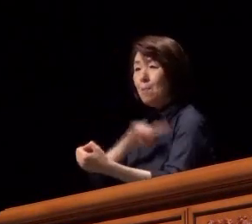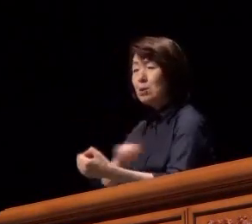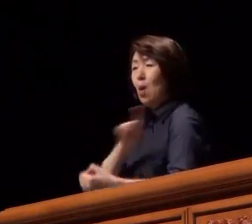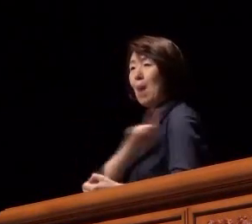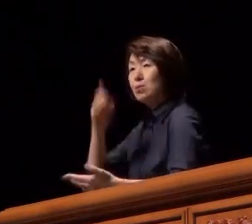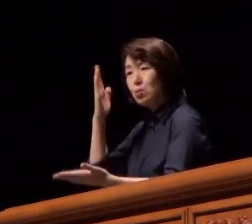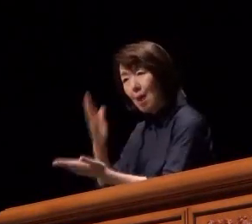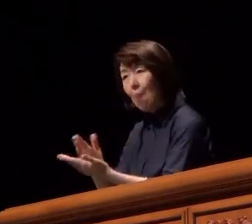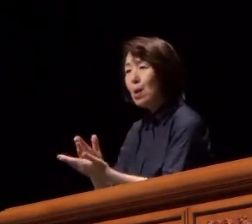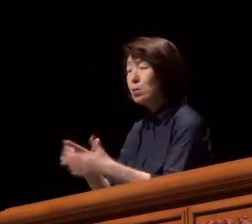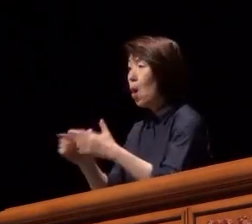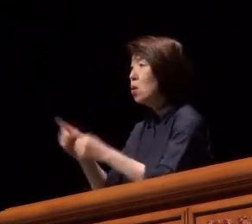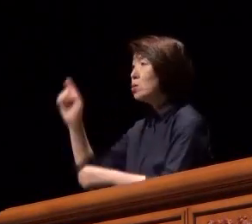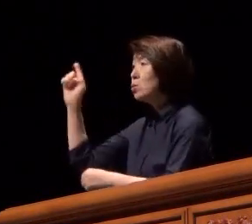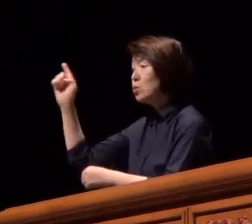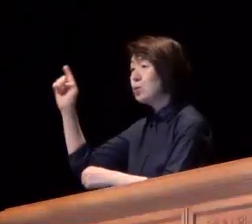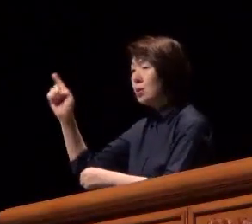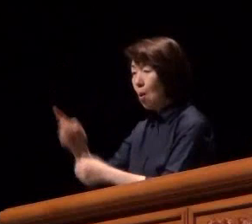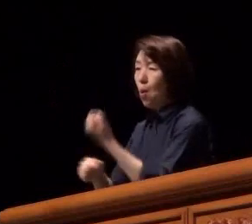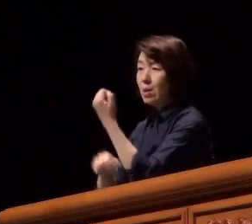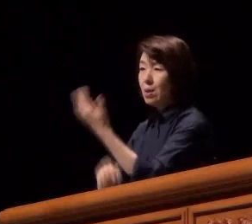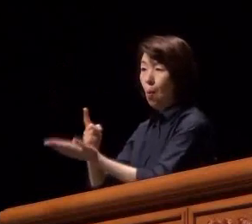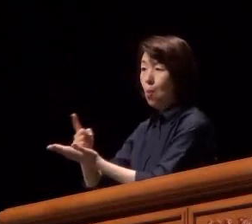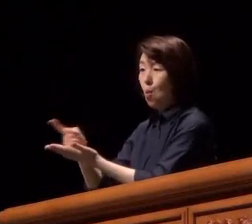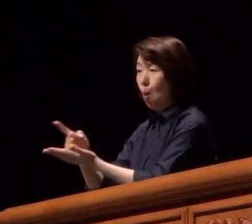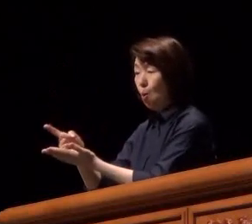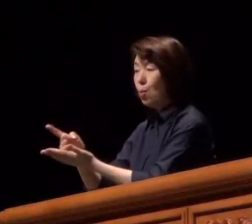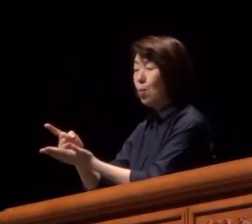ということを国の標的なこと